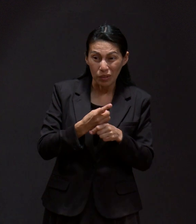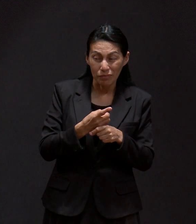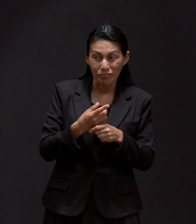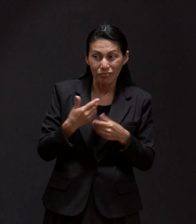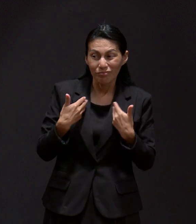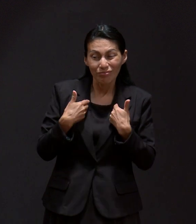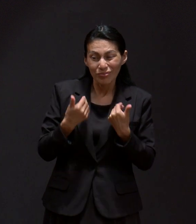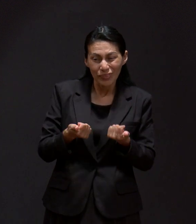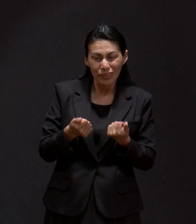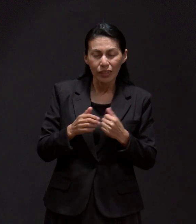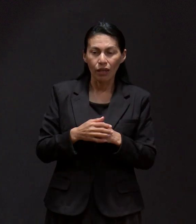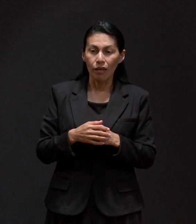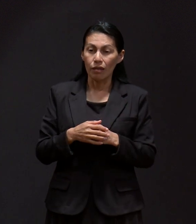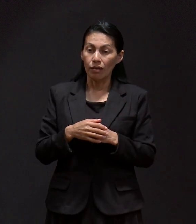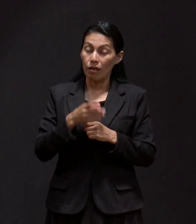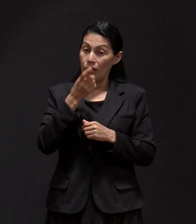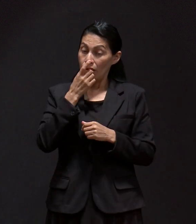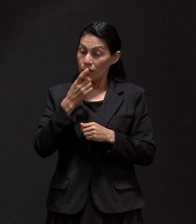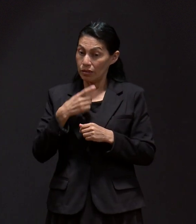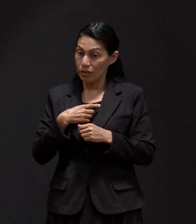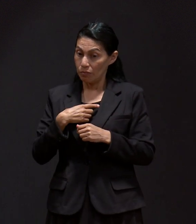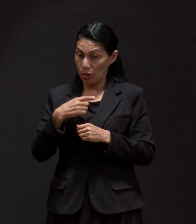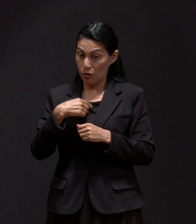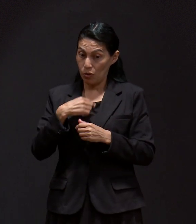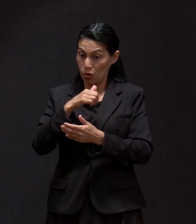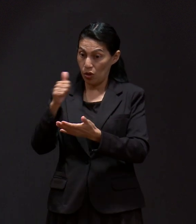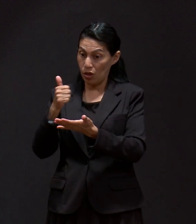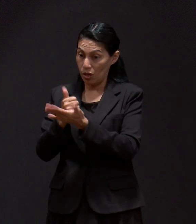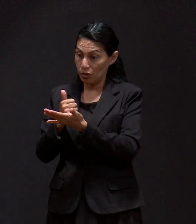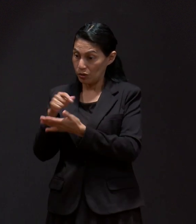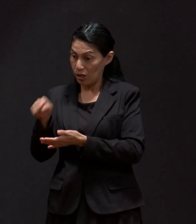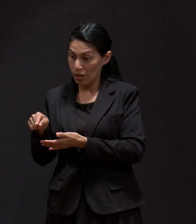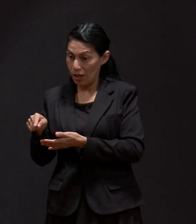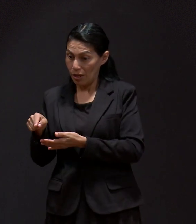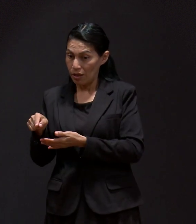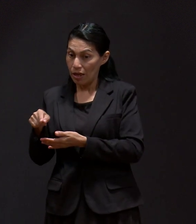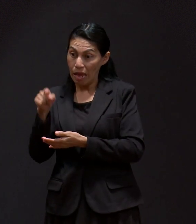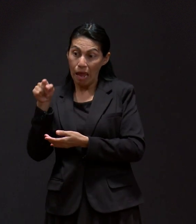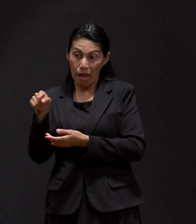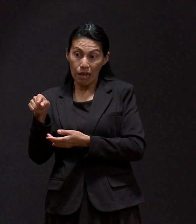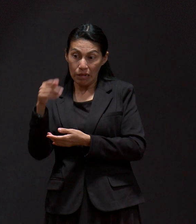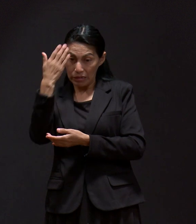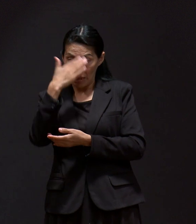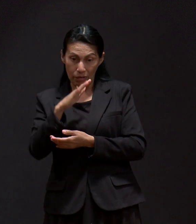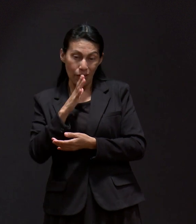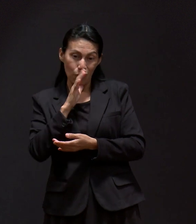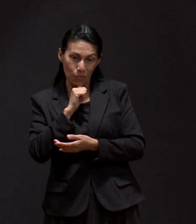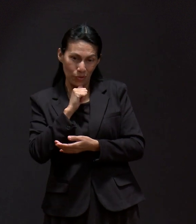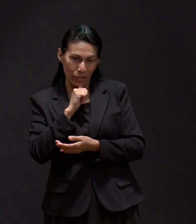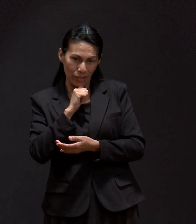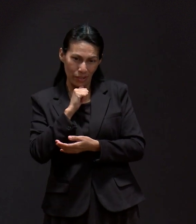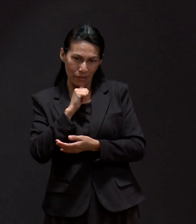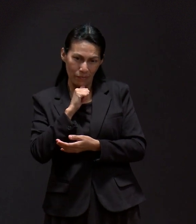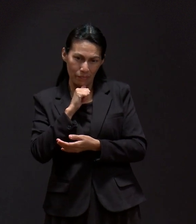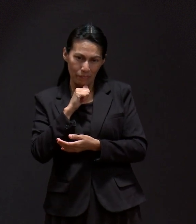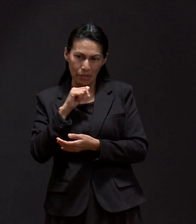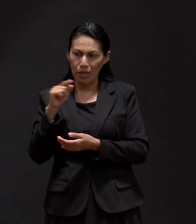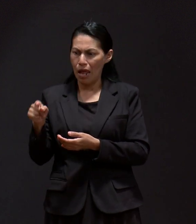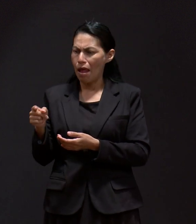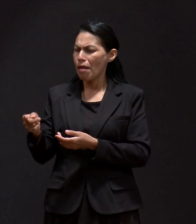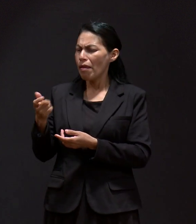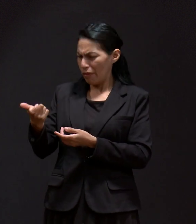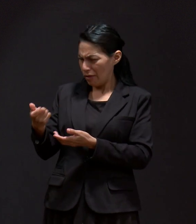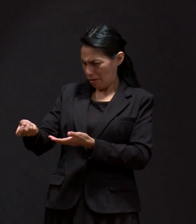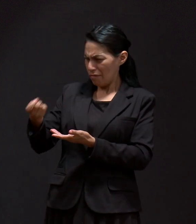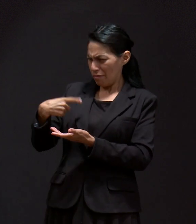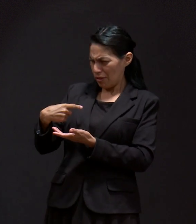verdad y él decirme que tenía que yo hasta la ciudad él sabía que yo no iba a poder porque él no me dijo ven te mandó